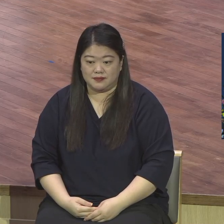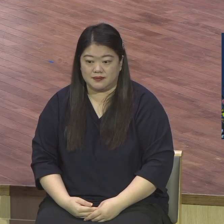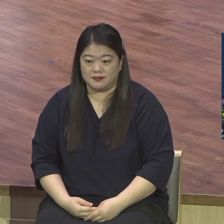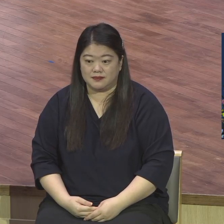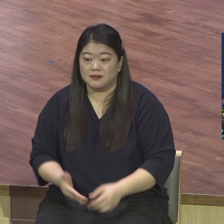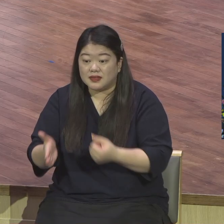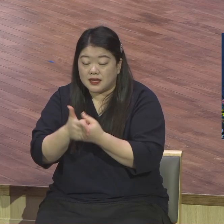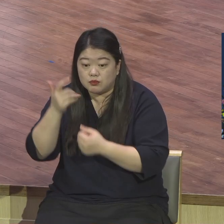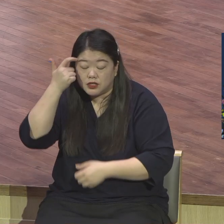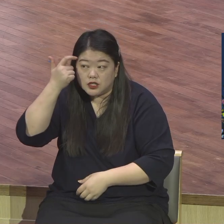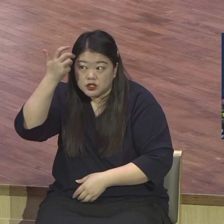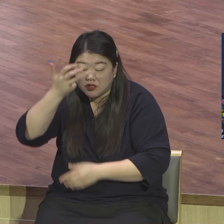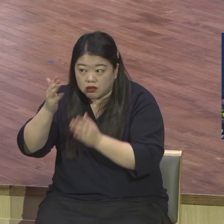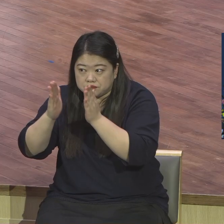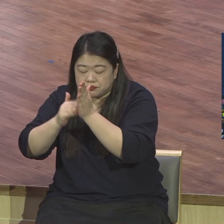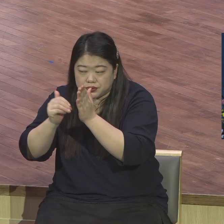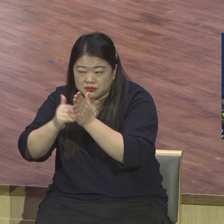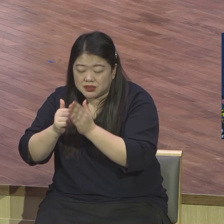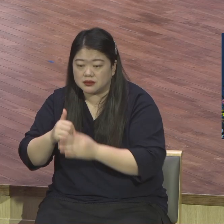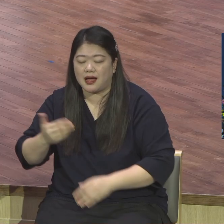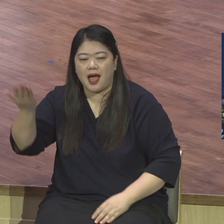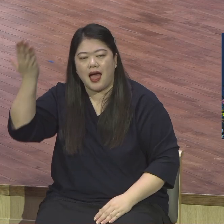그렇게 가지고 있어야 돼요.